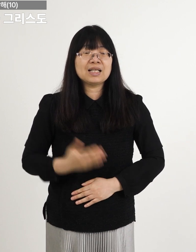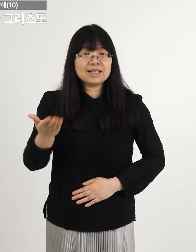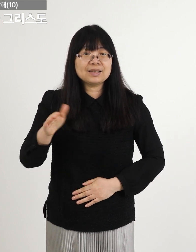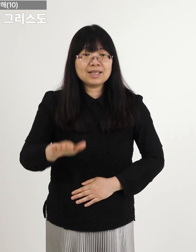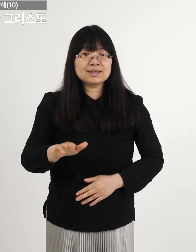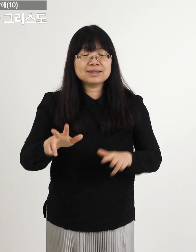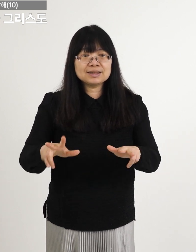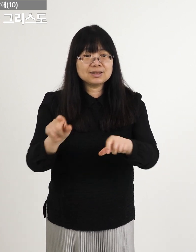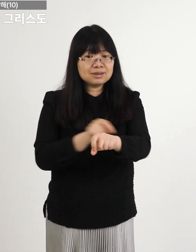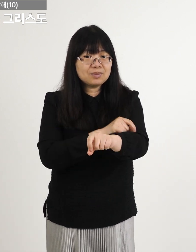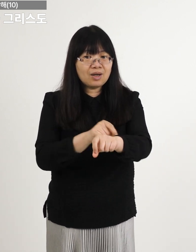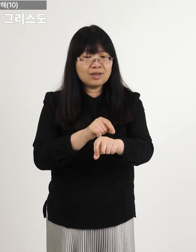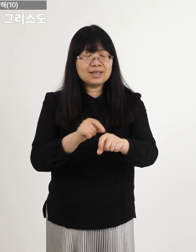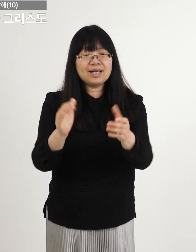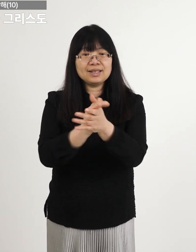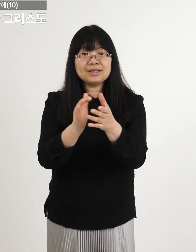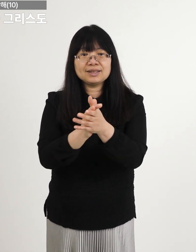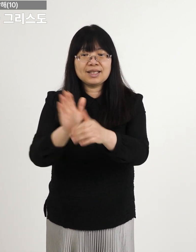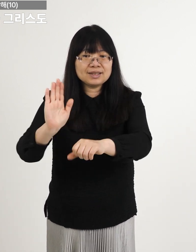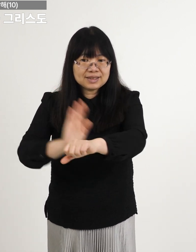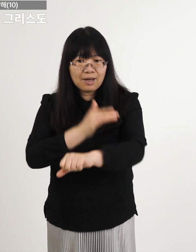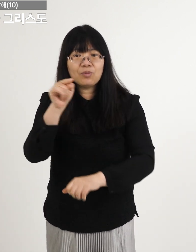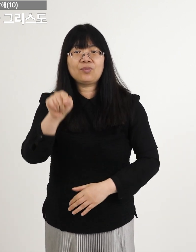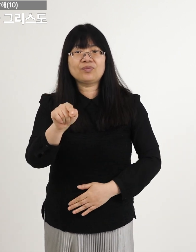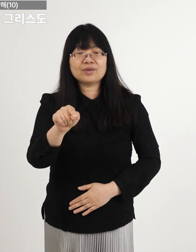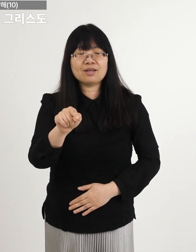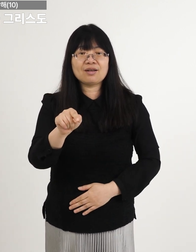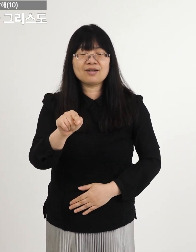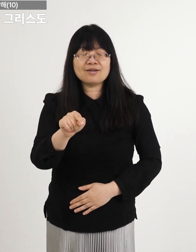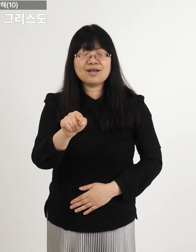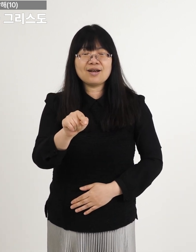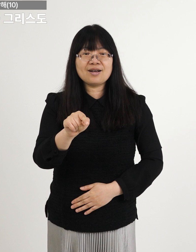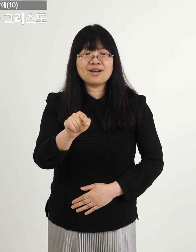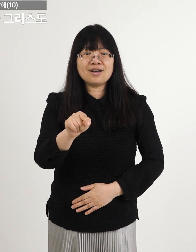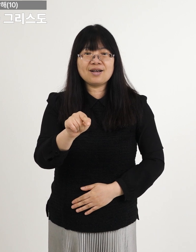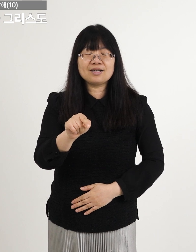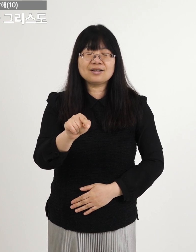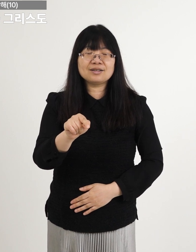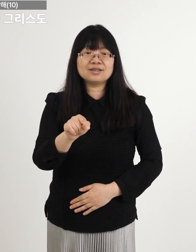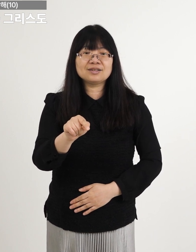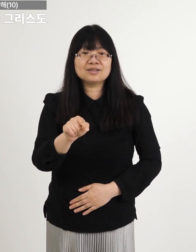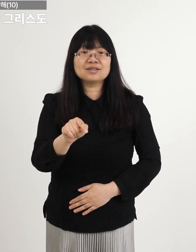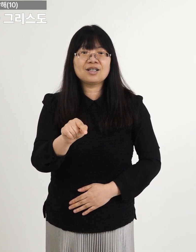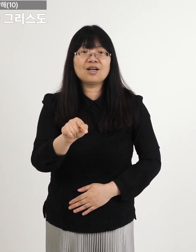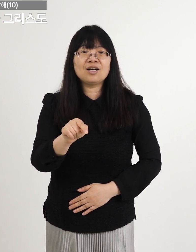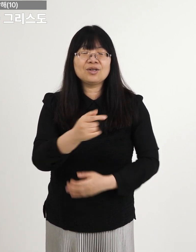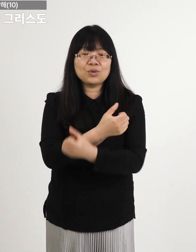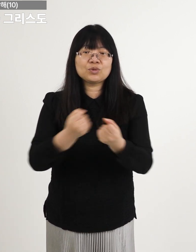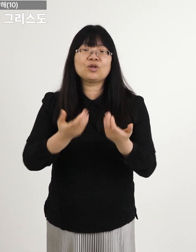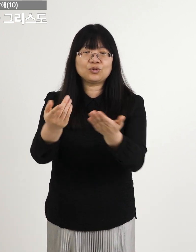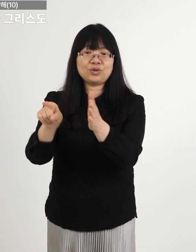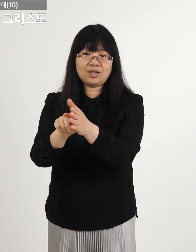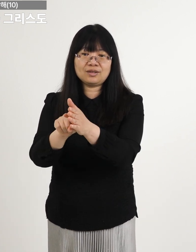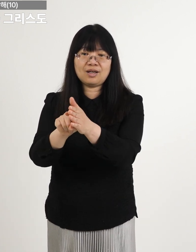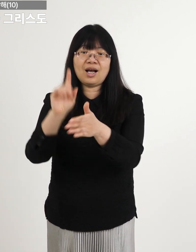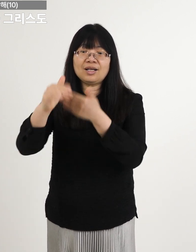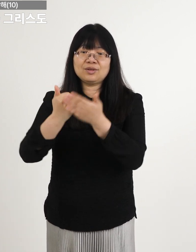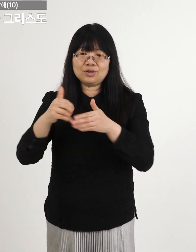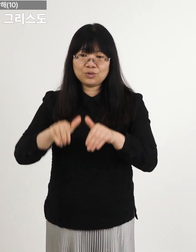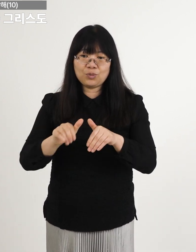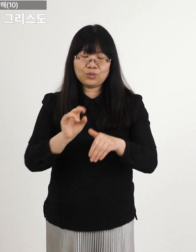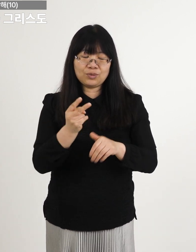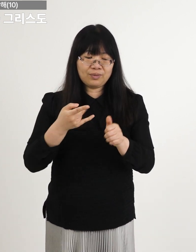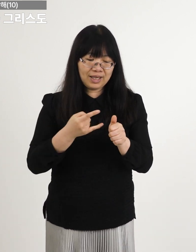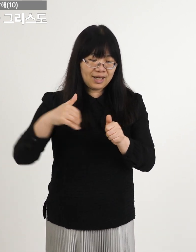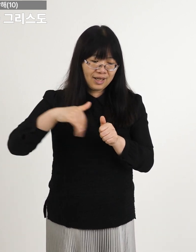그런데 특별히 이 친구들의 잘못을 씻어주기 위해서 내 종 욥에게 가서 번제를